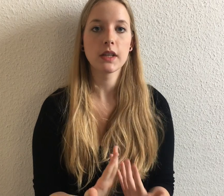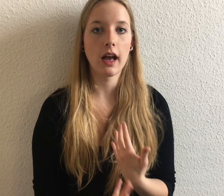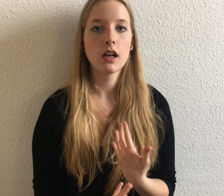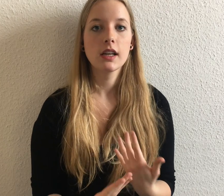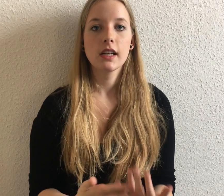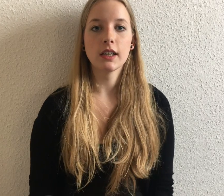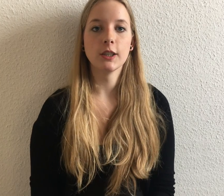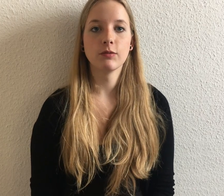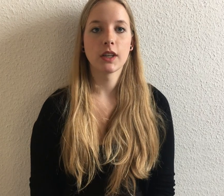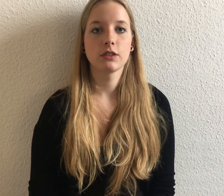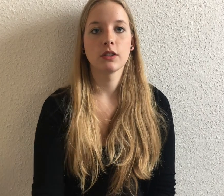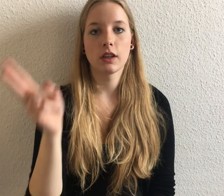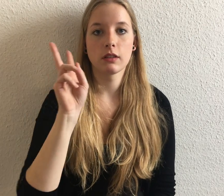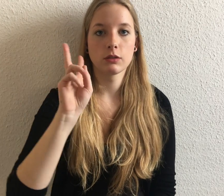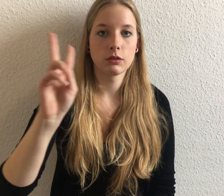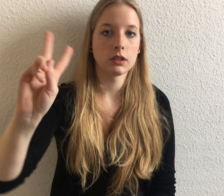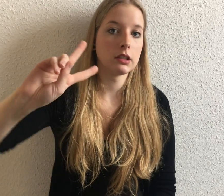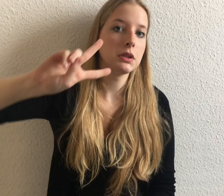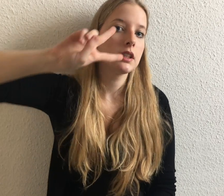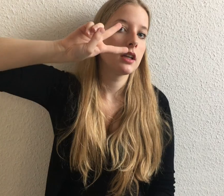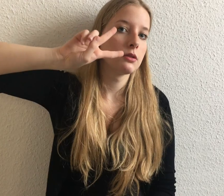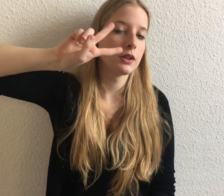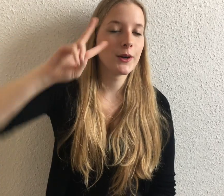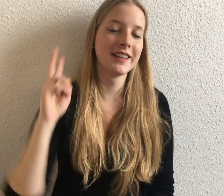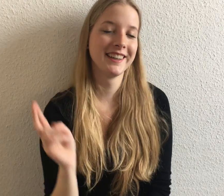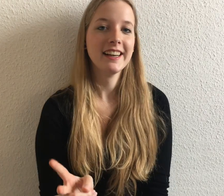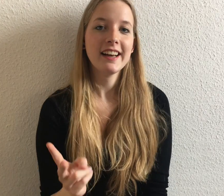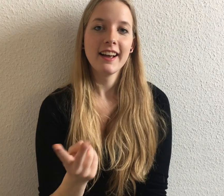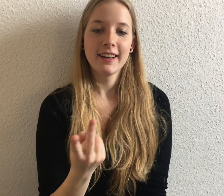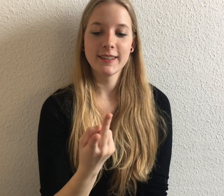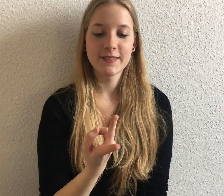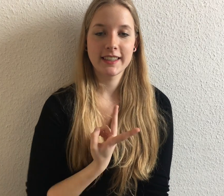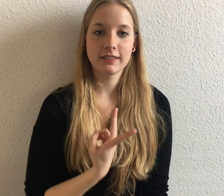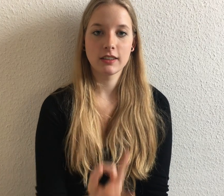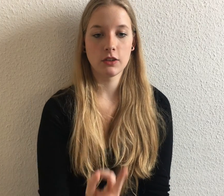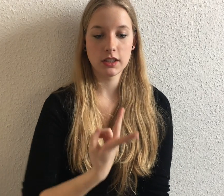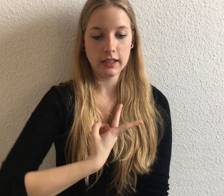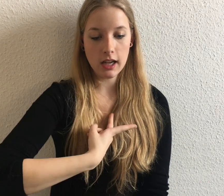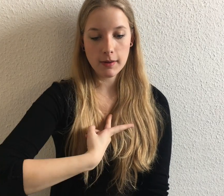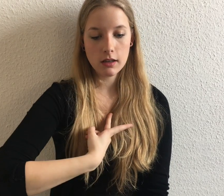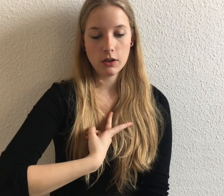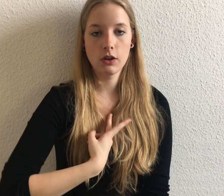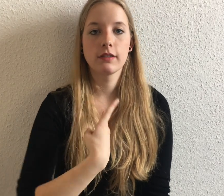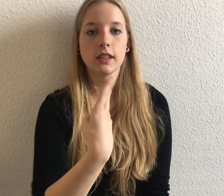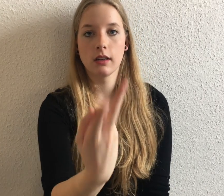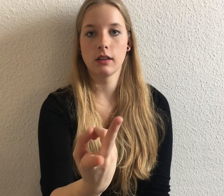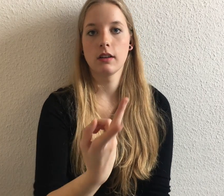Ja, da hast du sozusagen sozusagen dieses Peace-Zeichen, so, jo. Zeigst es dann auf dich selber und auf den anderen.